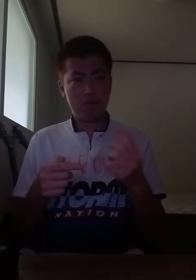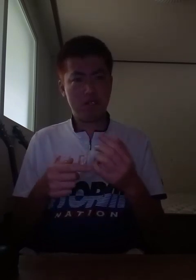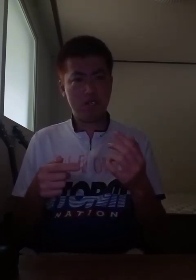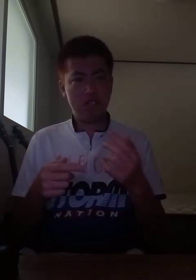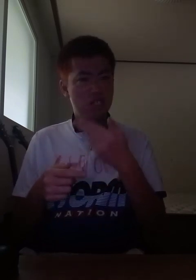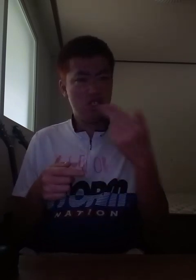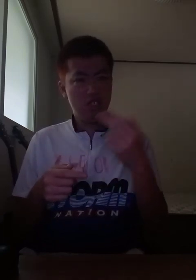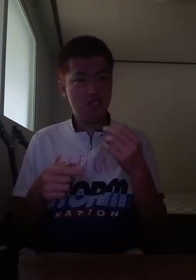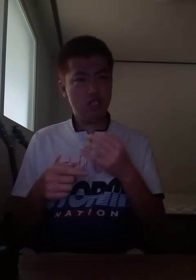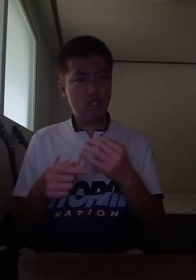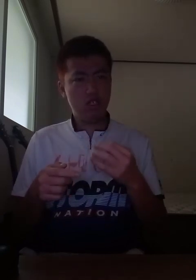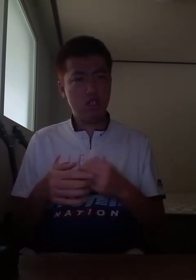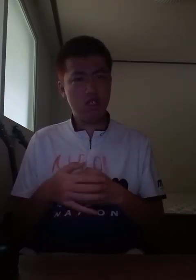돼요. 말로 파가지고